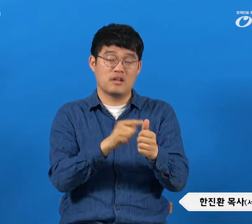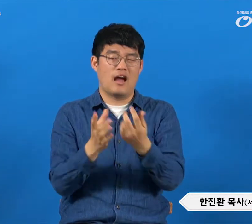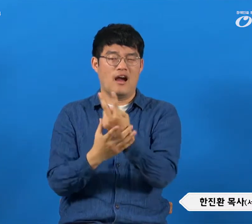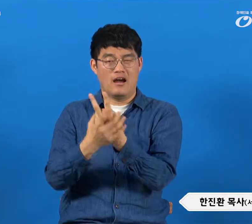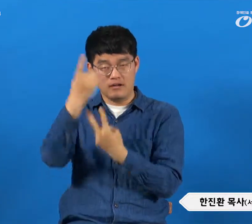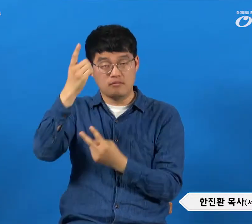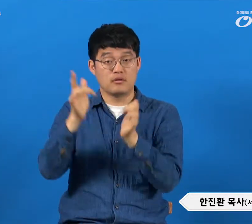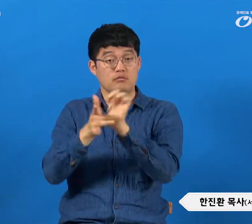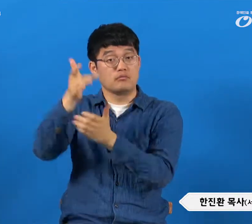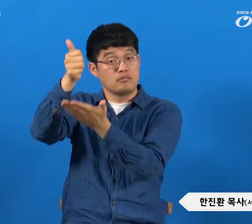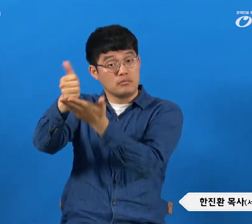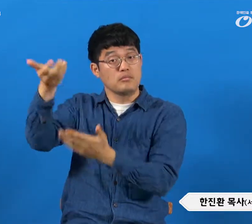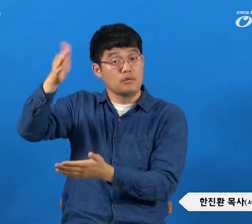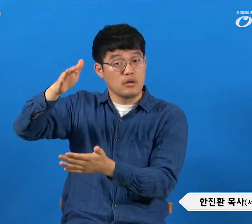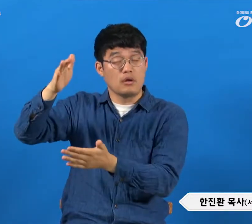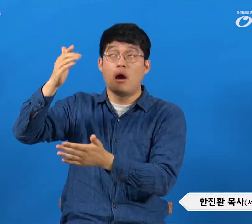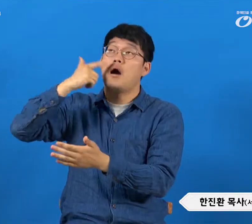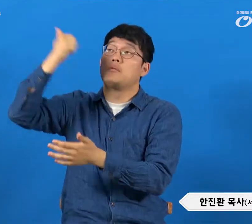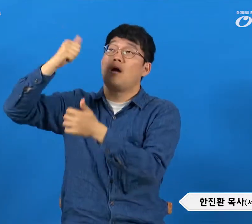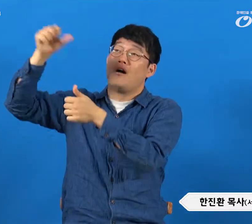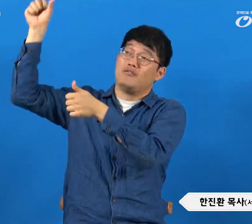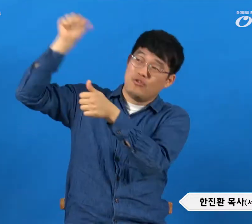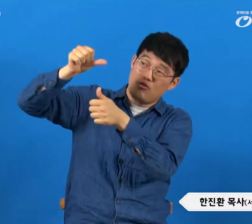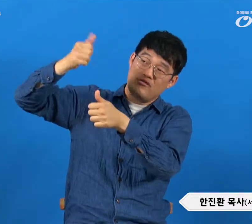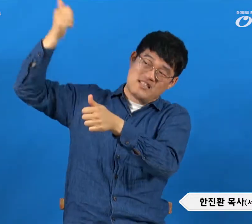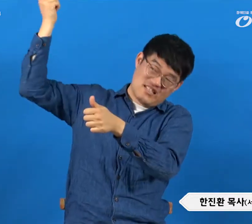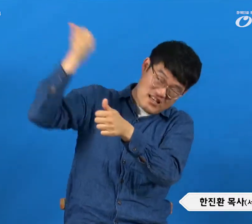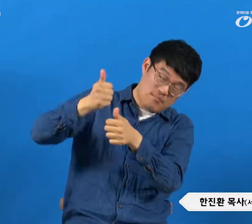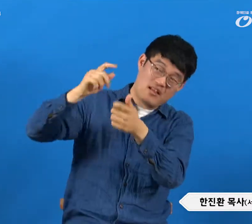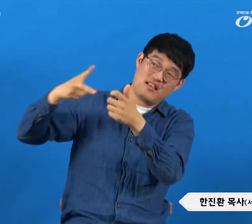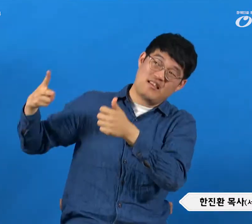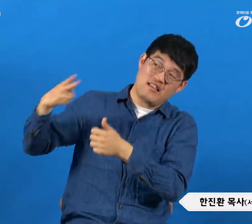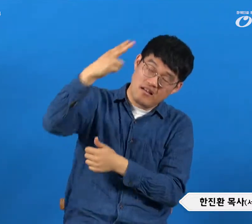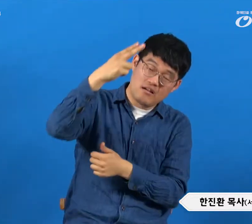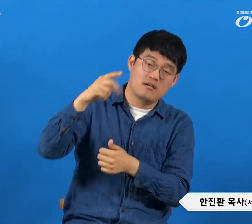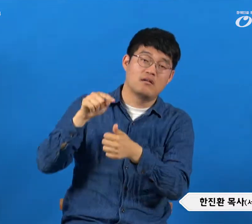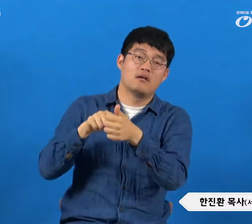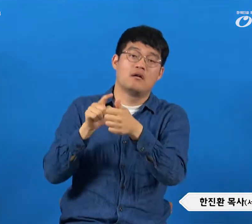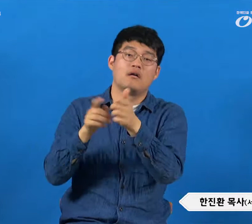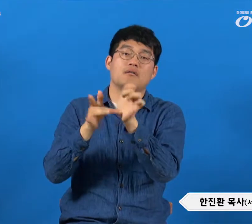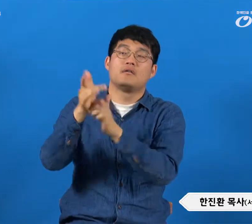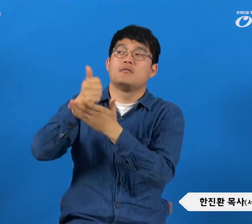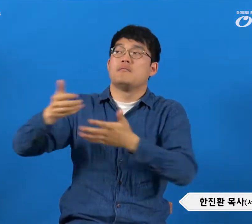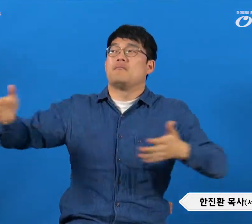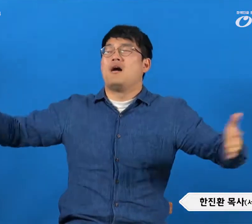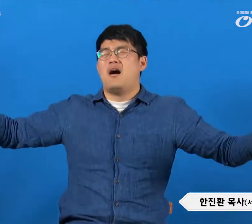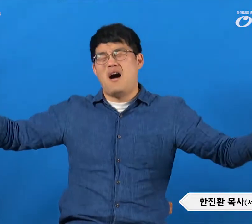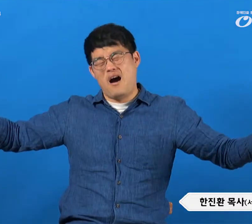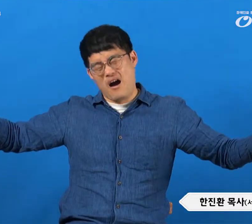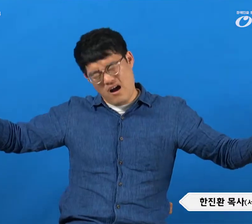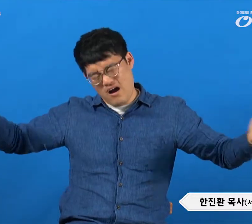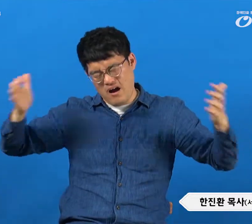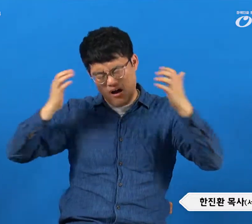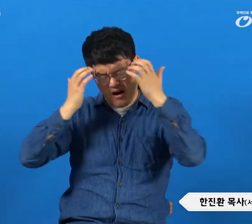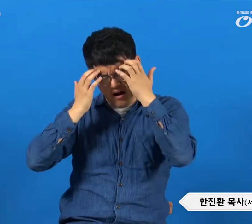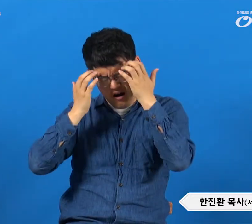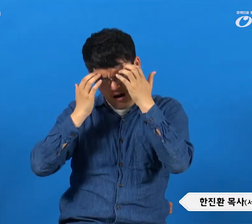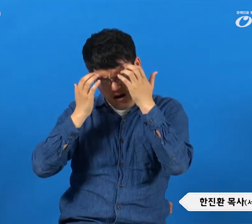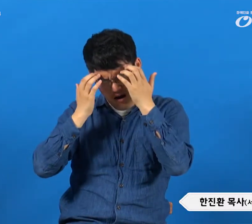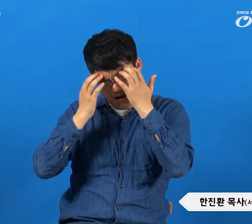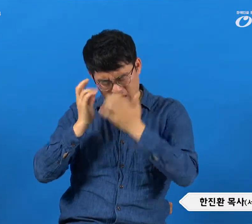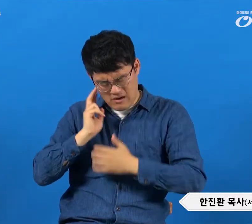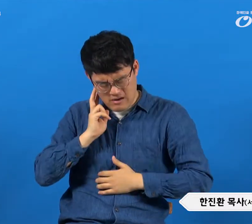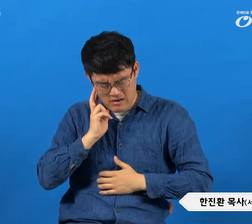분인데, 그 아버지로부터 저주받고 심판받고 완전히 끊어진다는 것은 예수님으로서는 그건 감당할 수